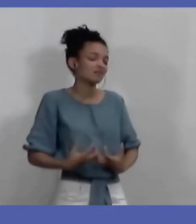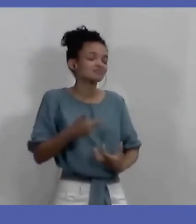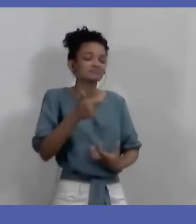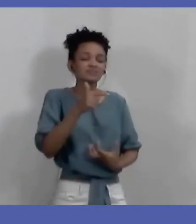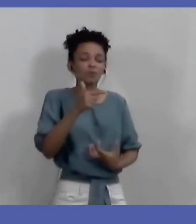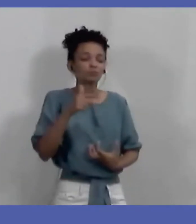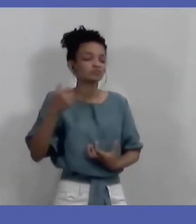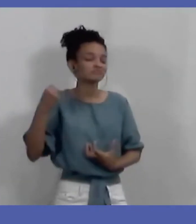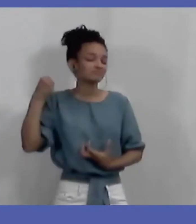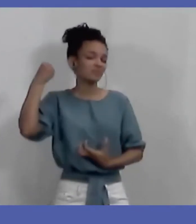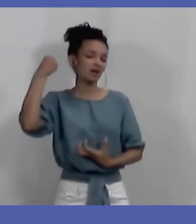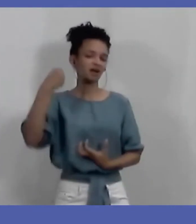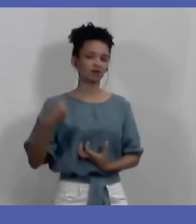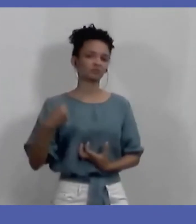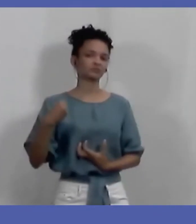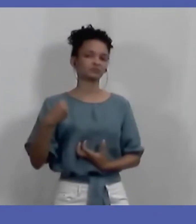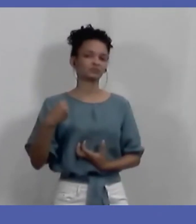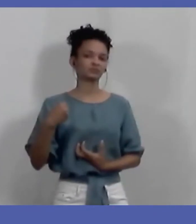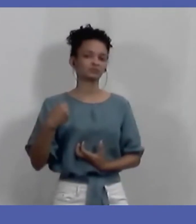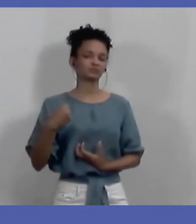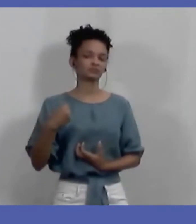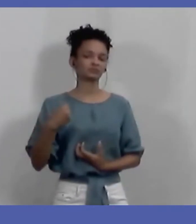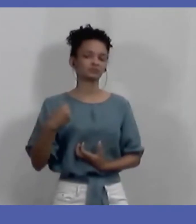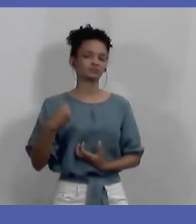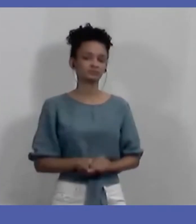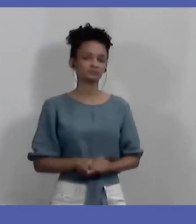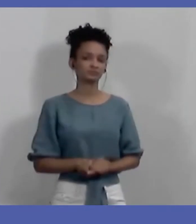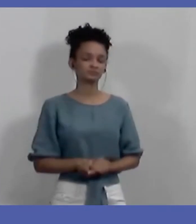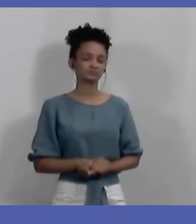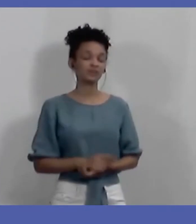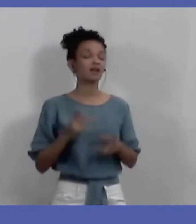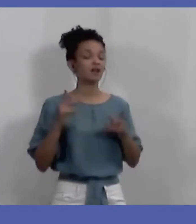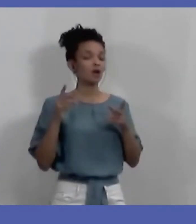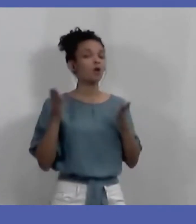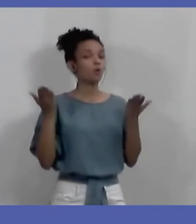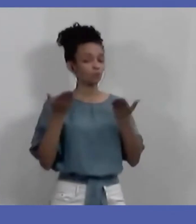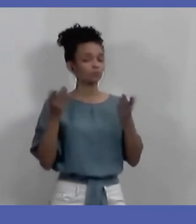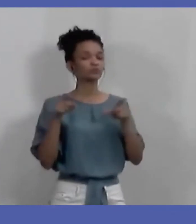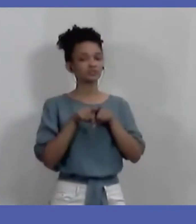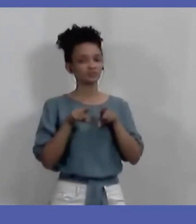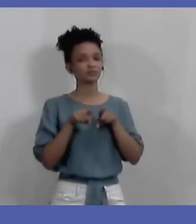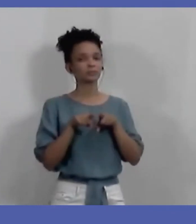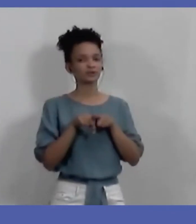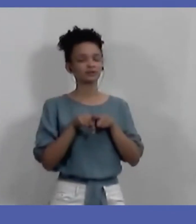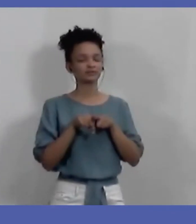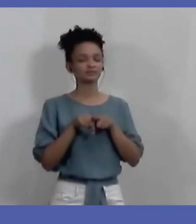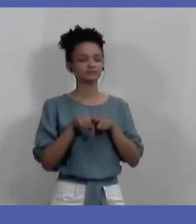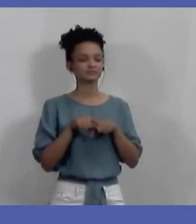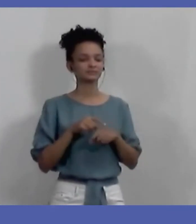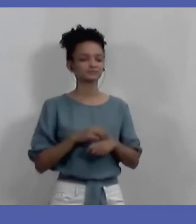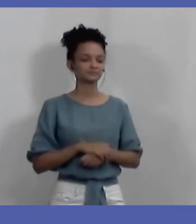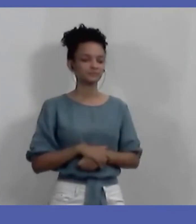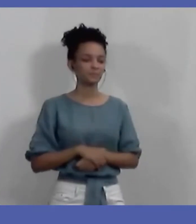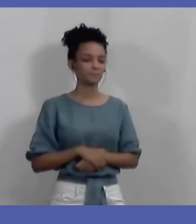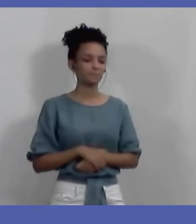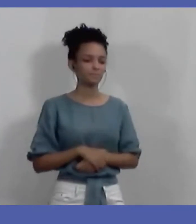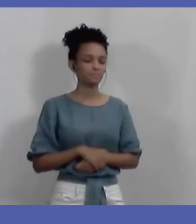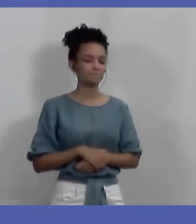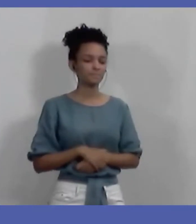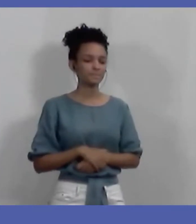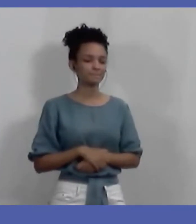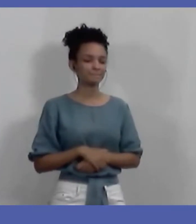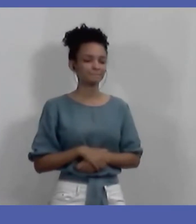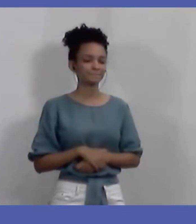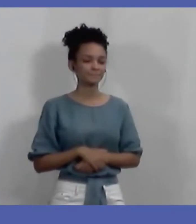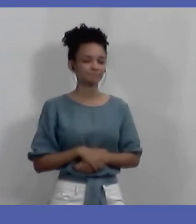situação da nossa seara, não é SEAP, não, é seara. A seara está aí,